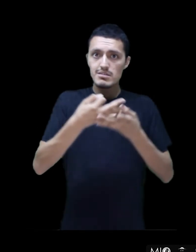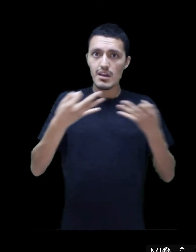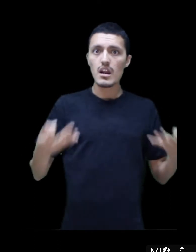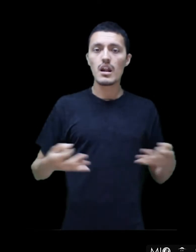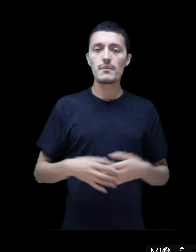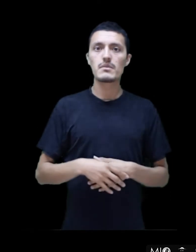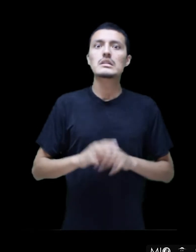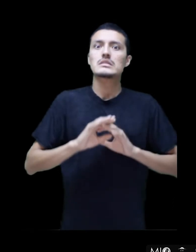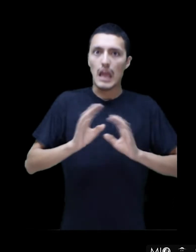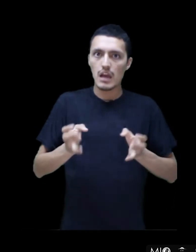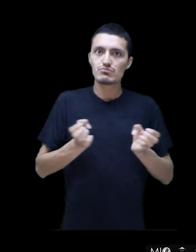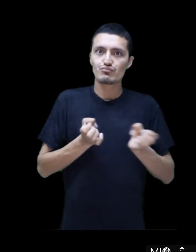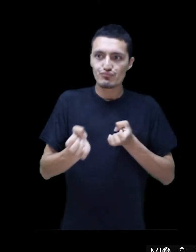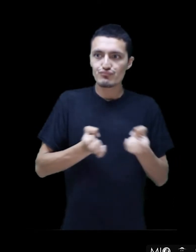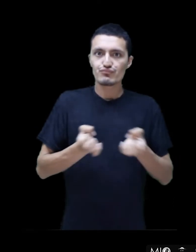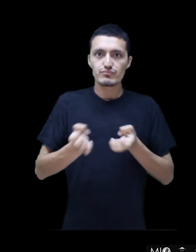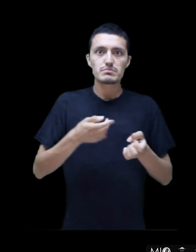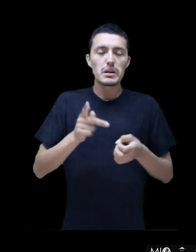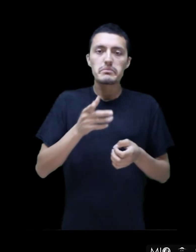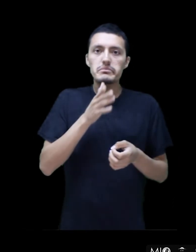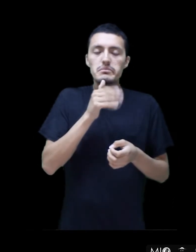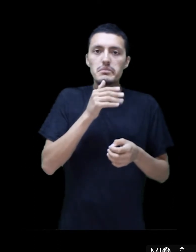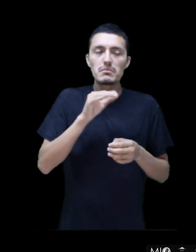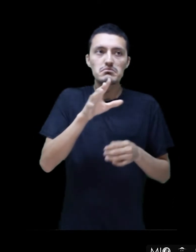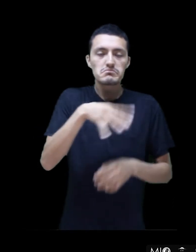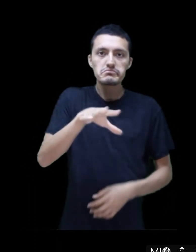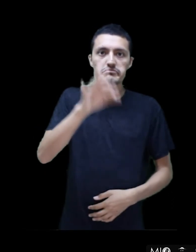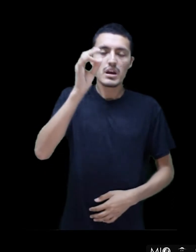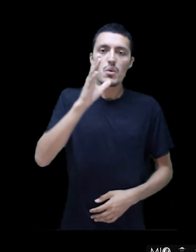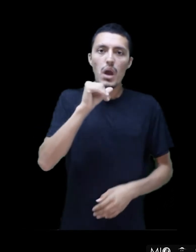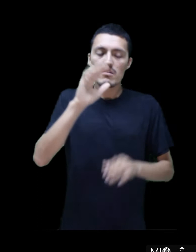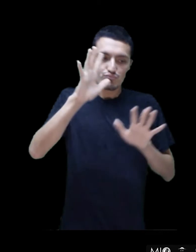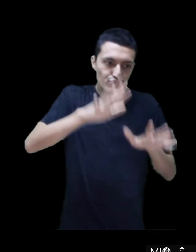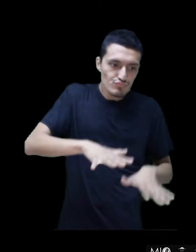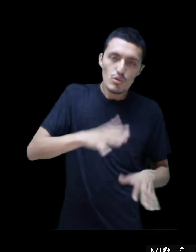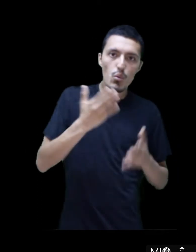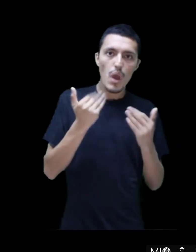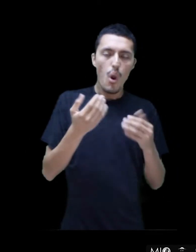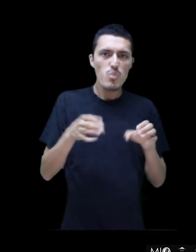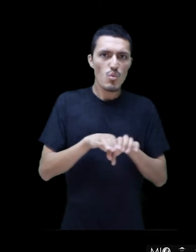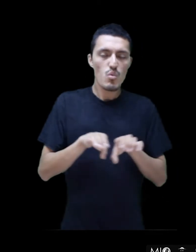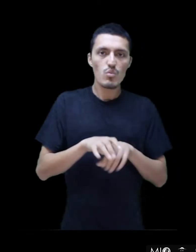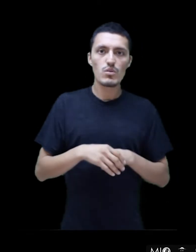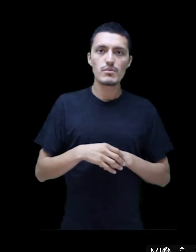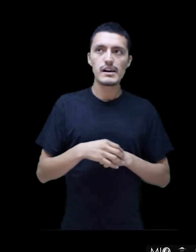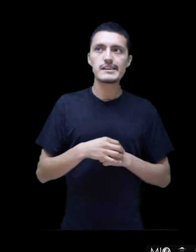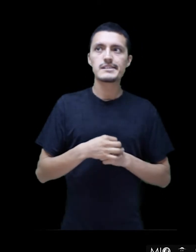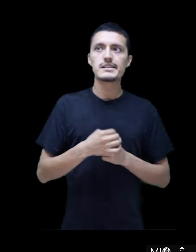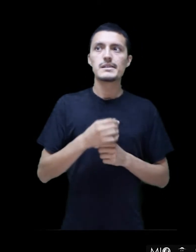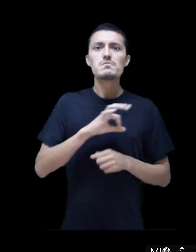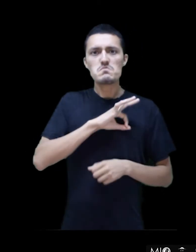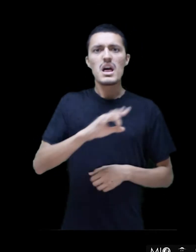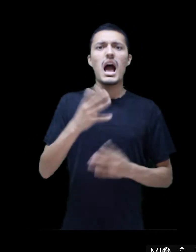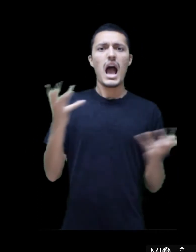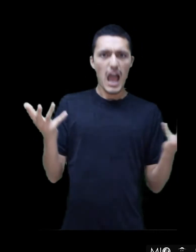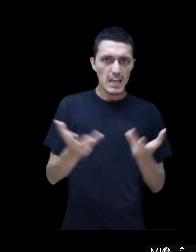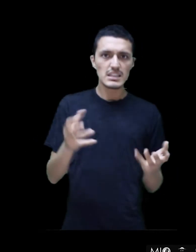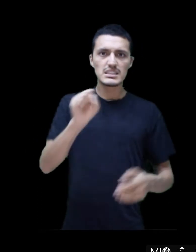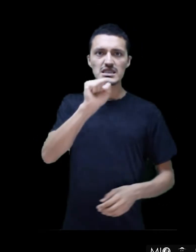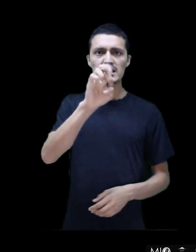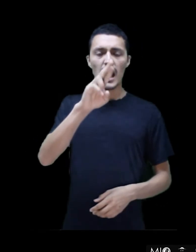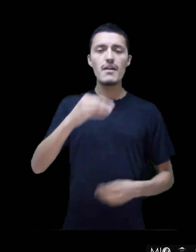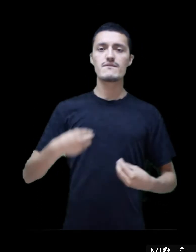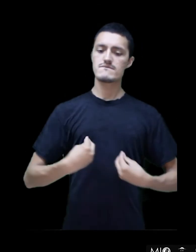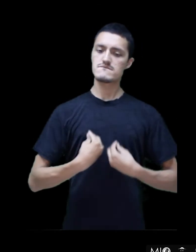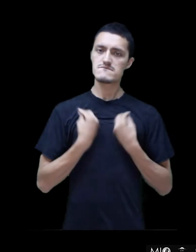tierra? Ya ensayamos con nuestras primeras criaturas, pero no conseguimos su adoración. Hagamos seres obedientes y